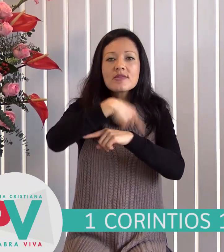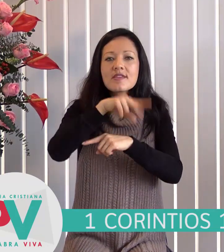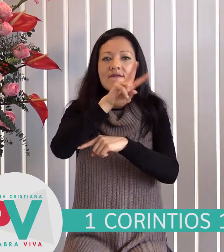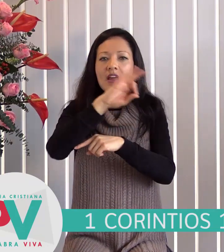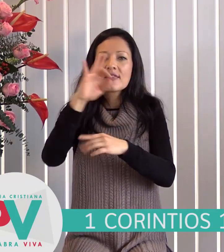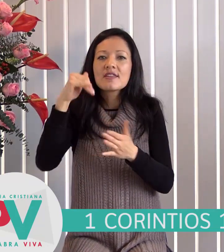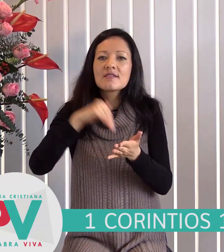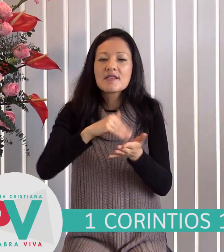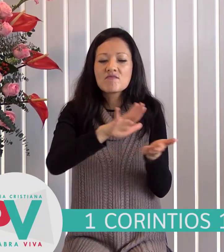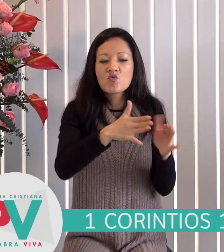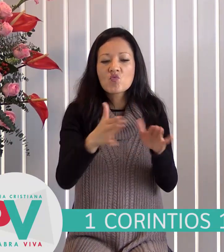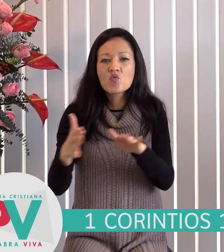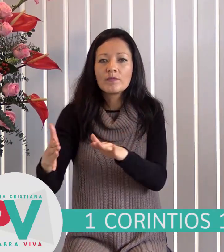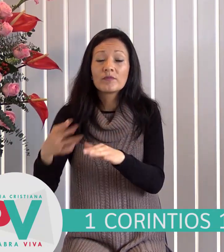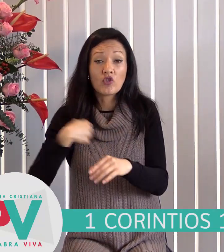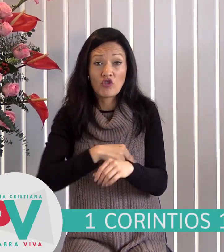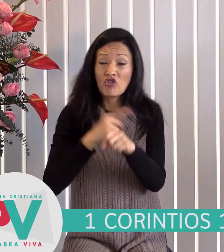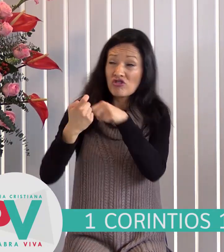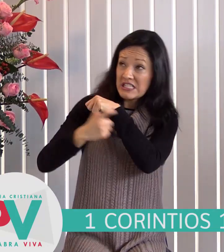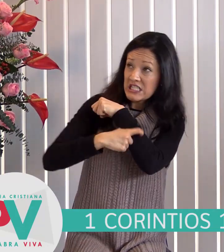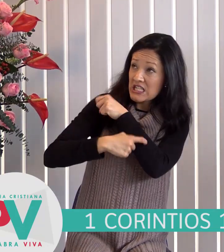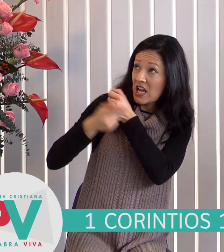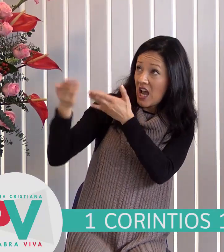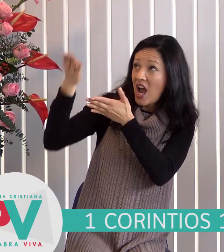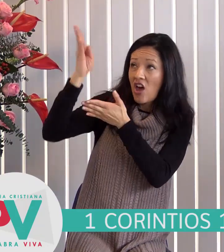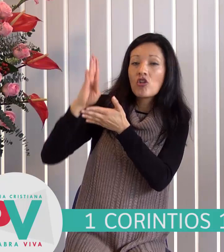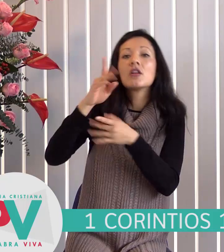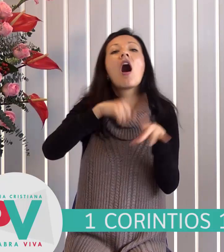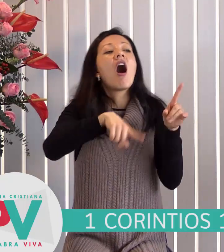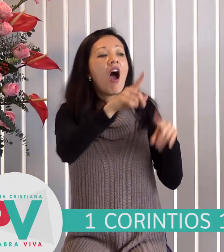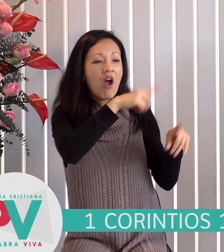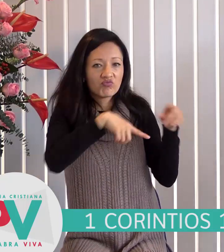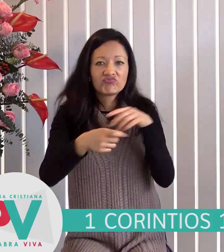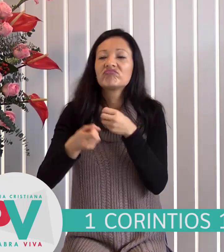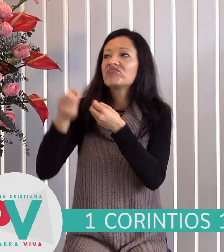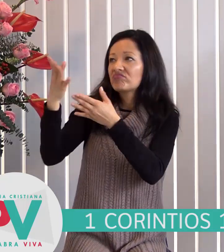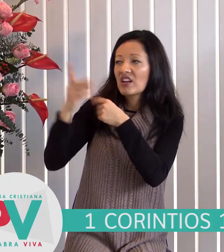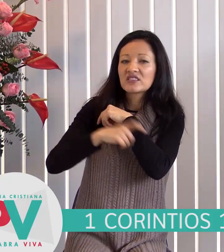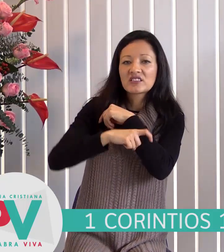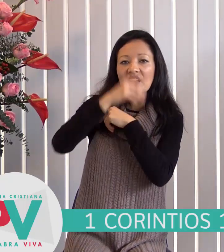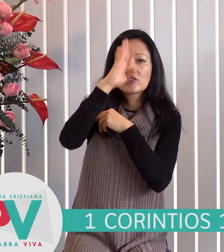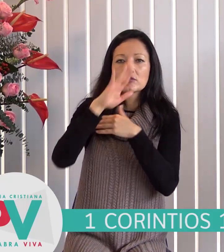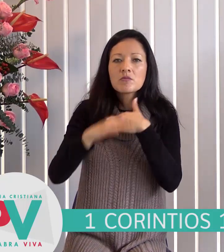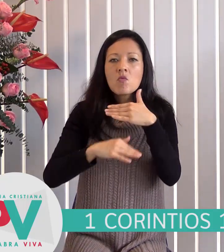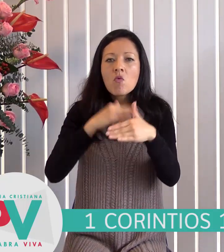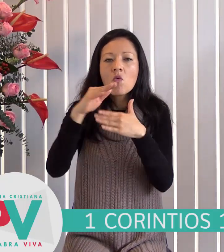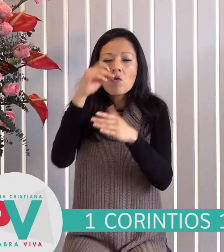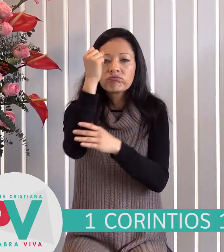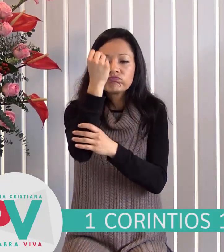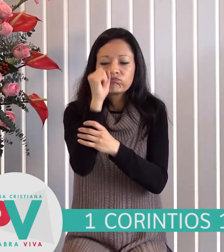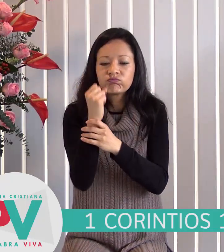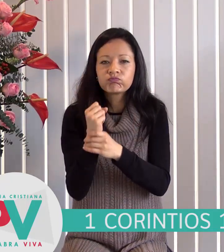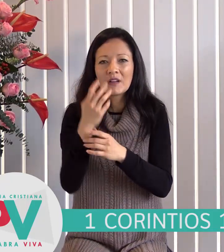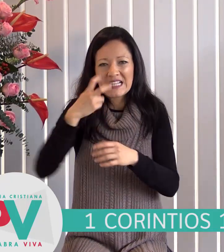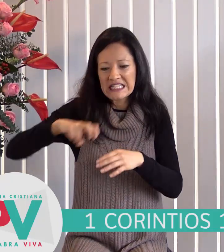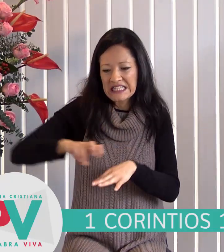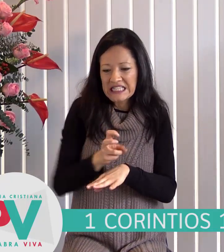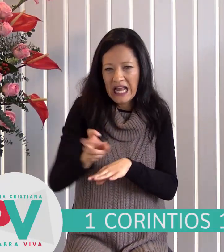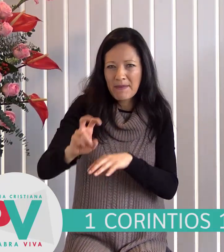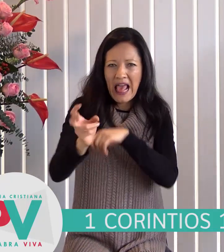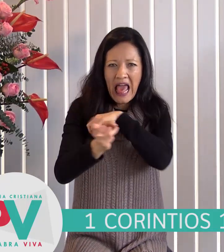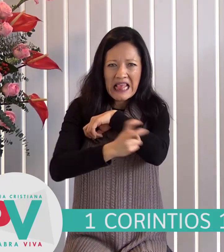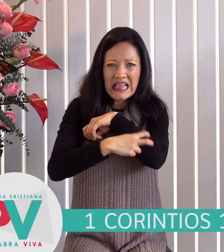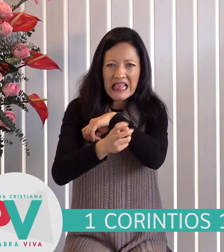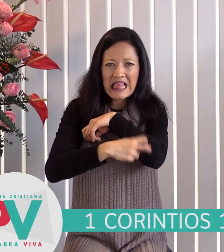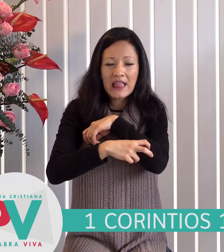23,000. Ni tentemos al Señor como también algunos de ellos le tentaron y perecieron por las serpientes. ¿Se acuerdan